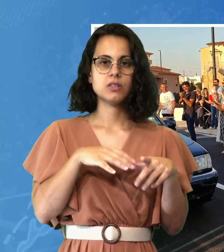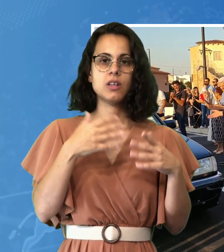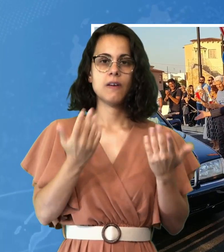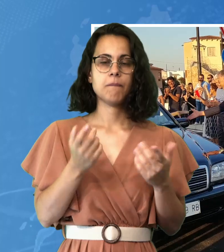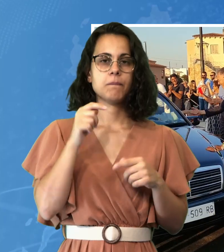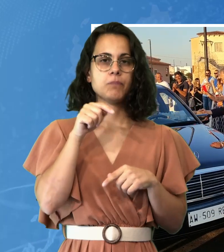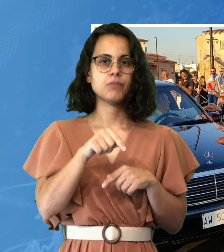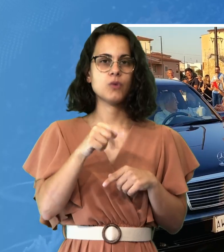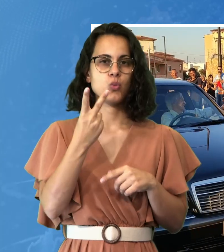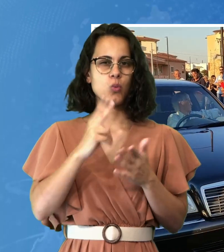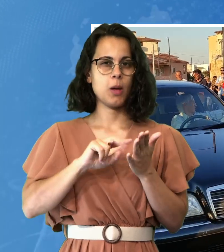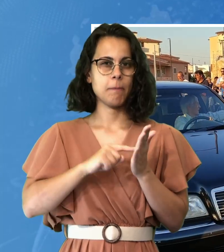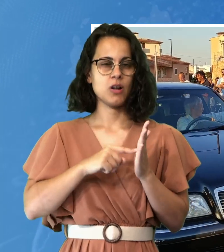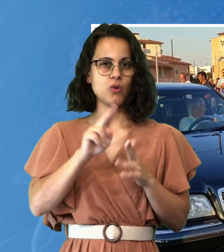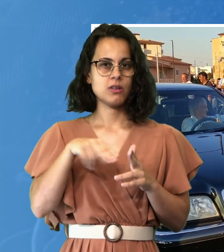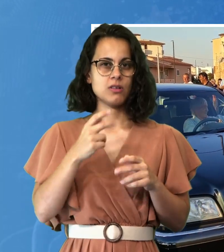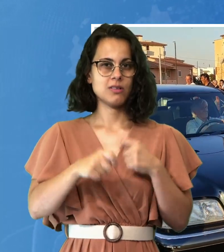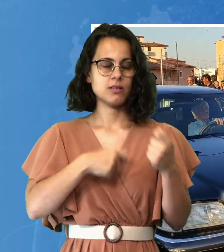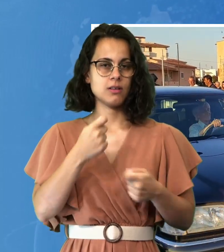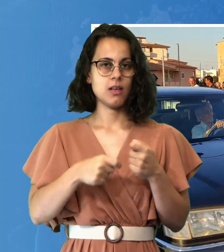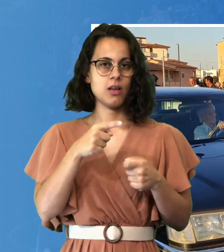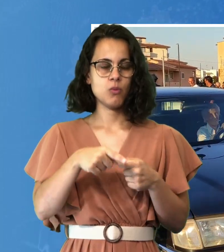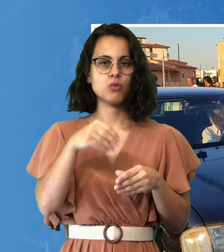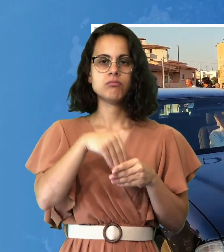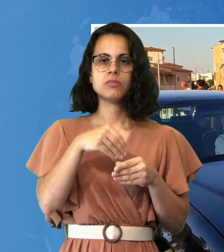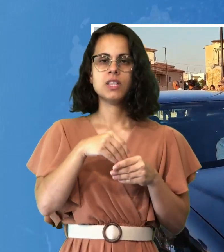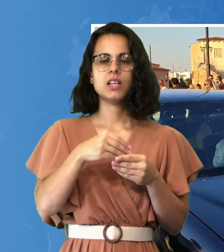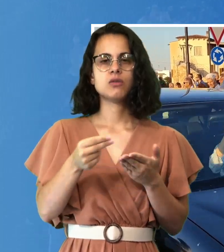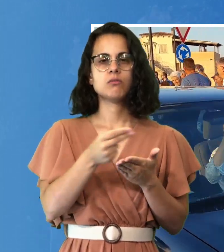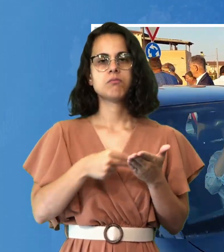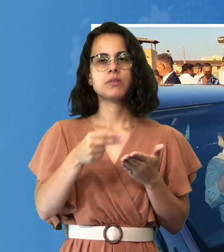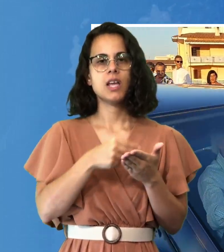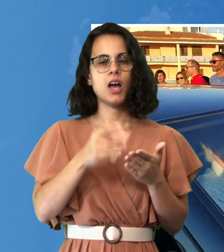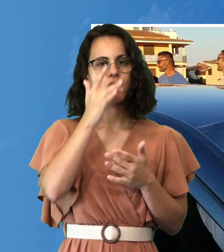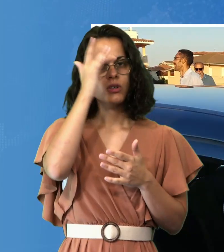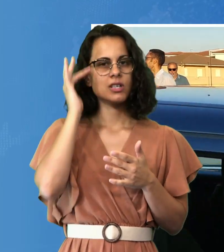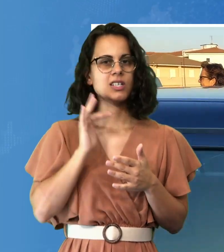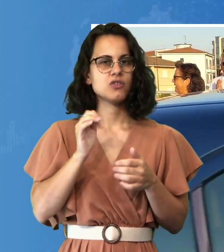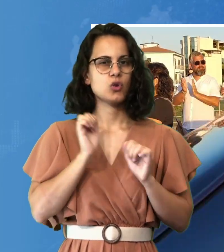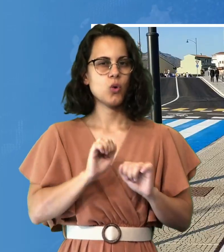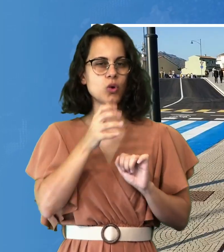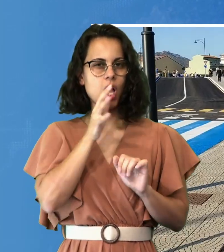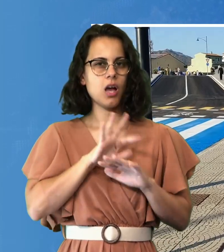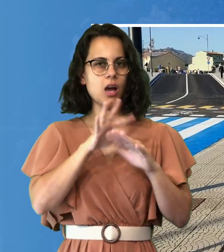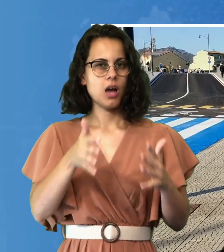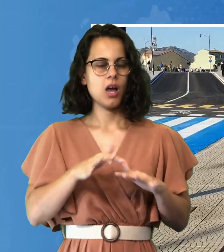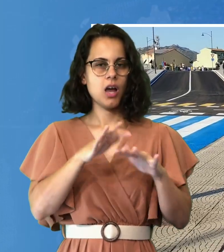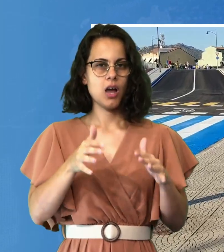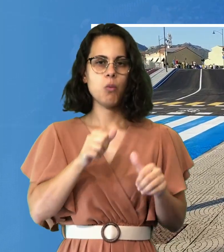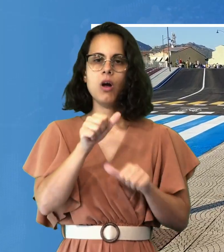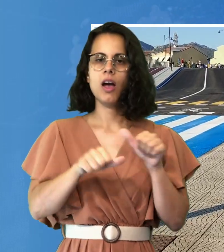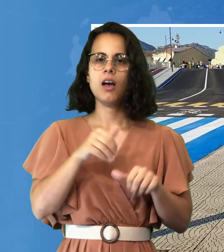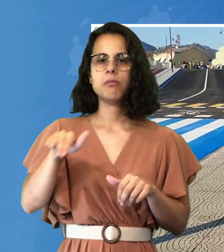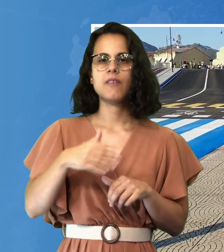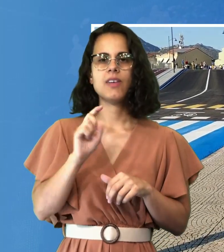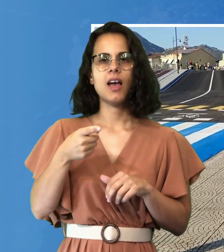2 milioni di euro, è inserita all'interno del piano di mitigazione del rischio idraulico e trasforma la parte bassa di via Galvani,